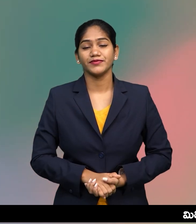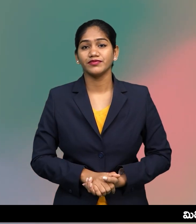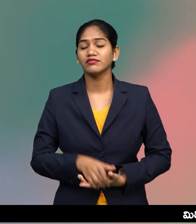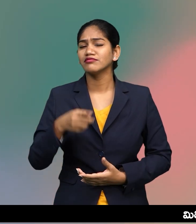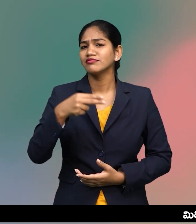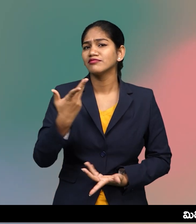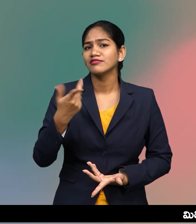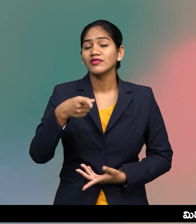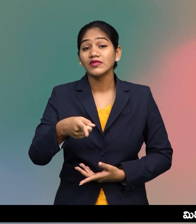మిలియన్ ప్లస్ నగరాలు